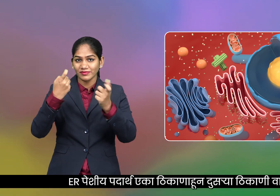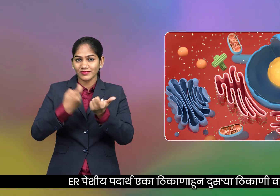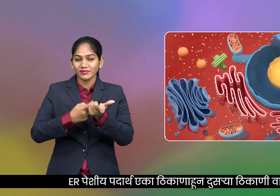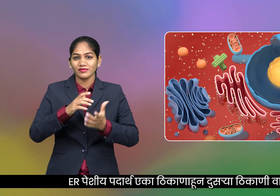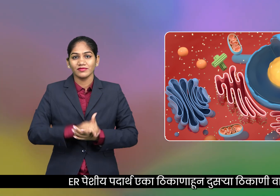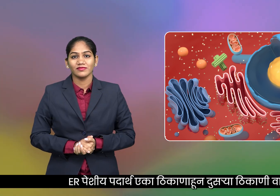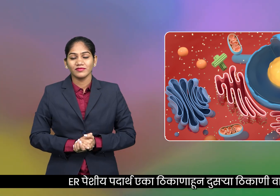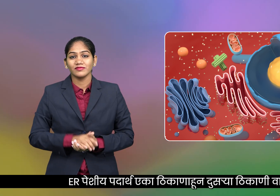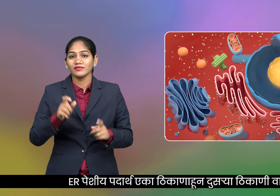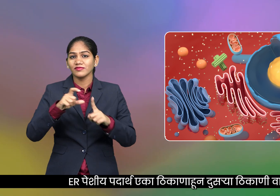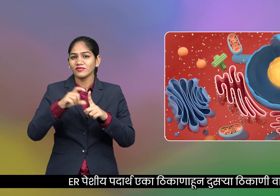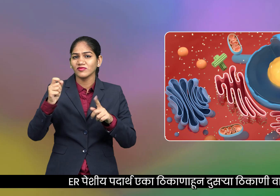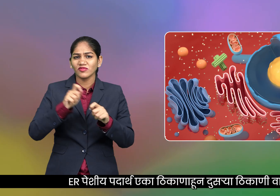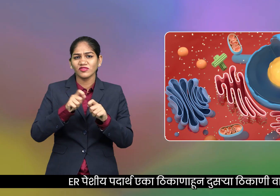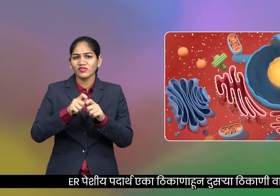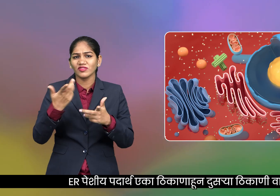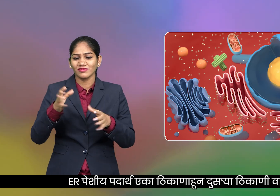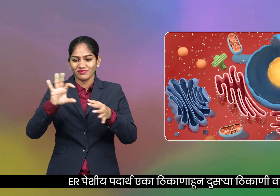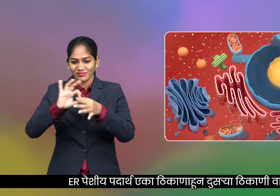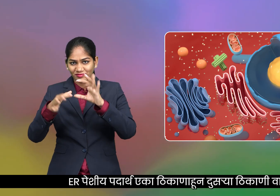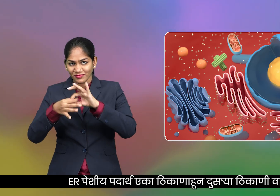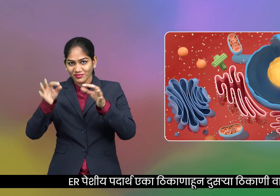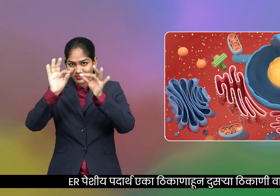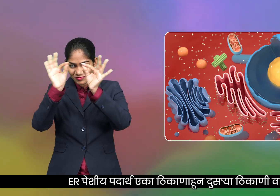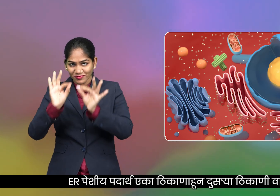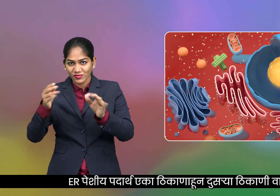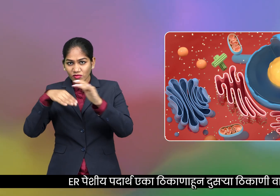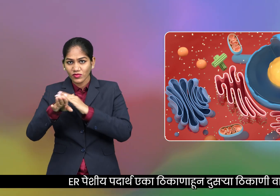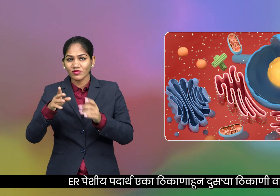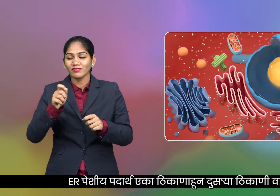पेशीय पदार्थ एका ठिकाणाहून दुसऱ्या ठिकाणी वाहून नेणाऱ्या